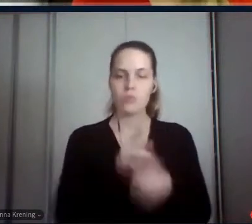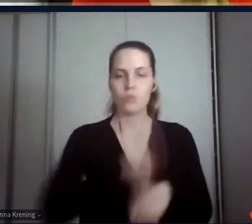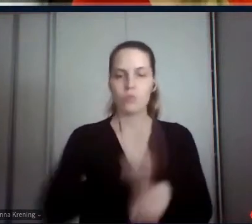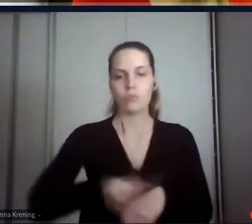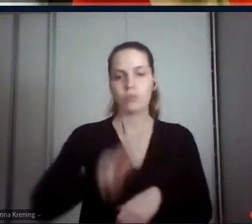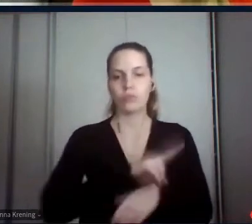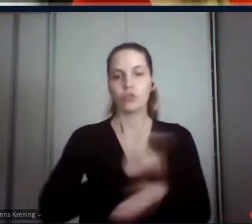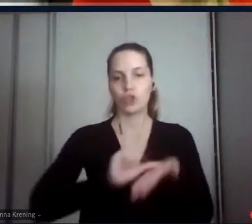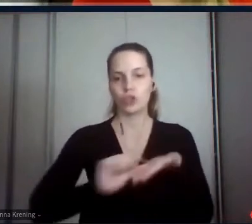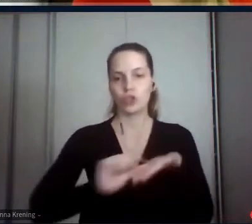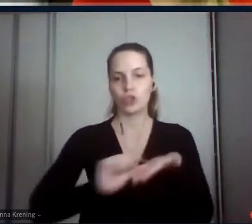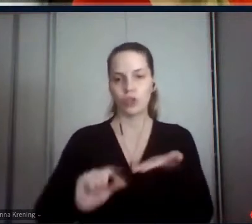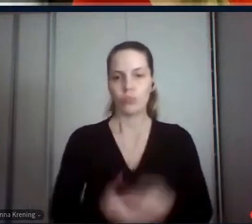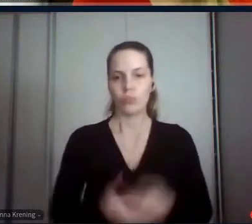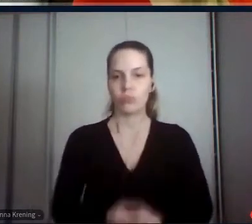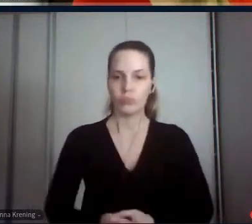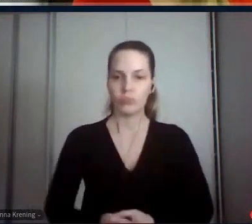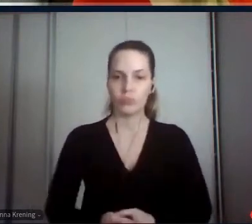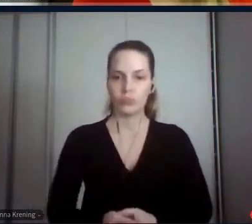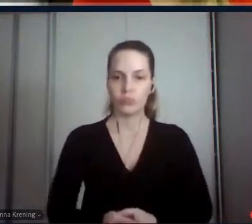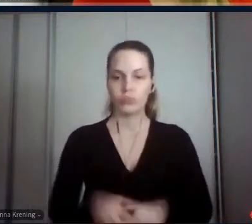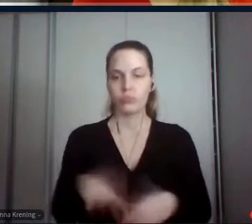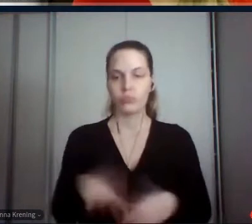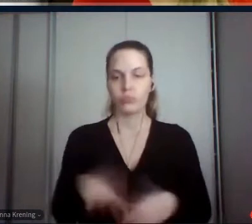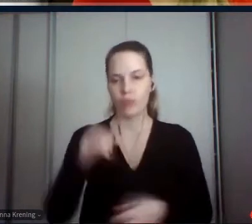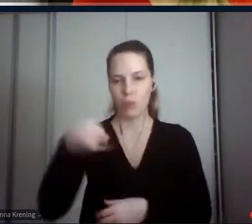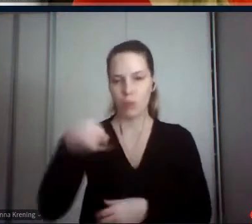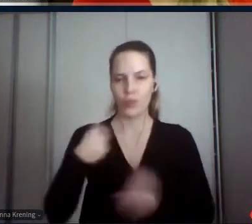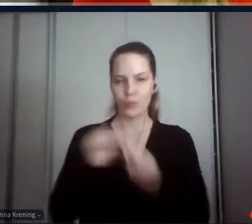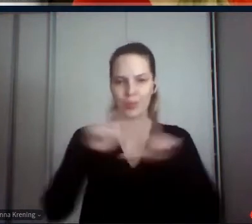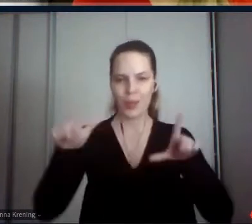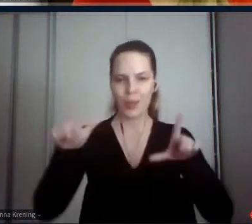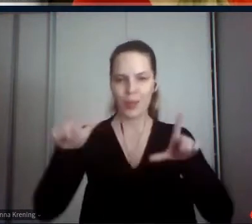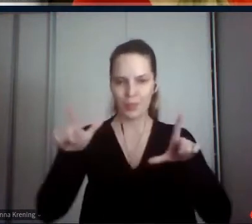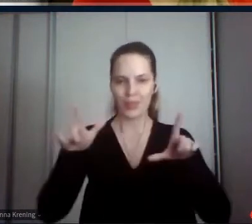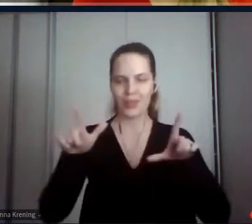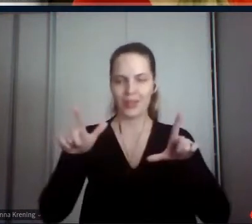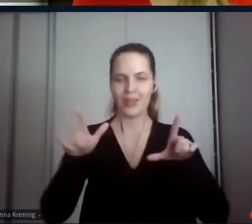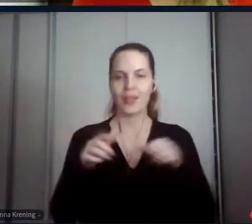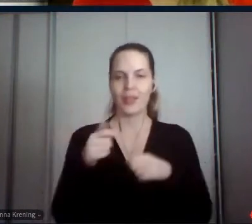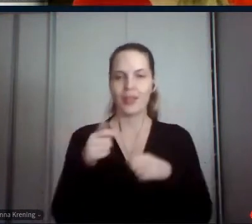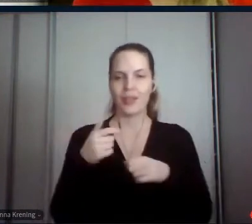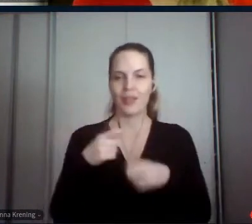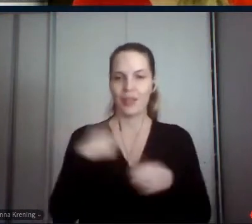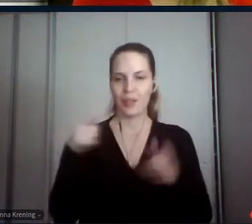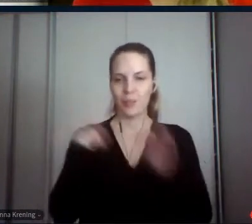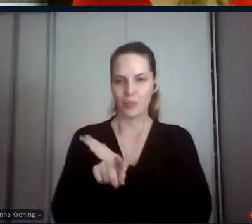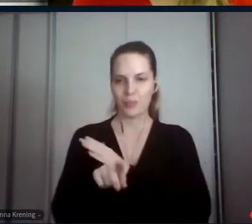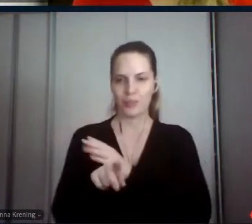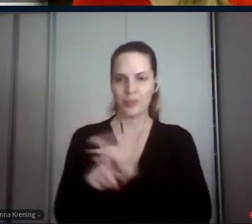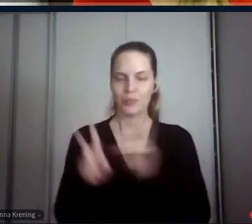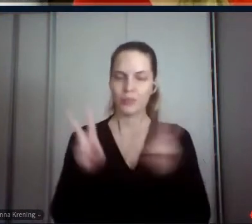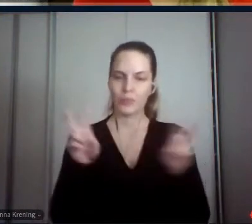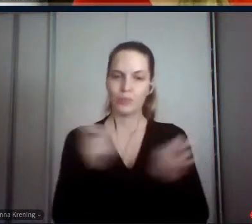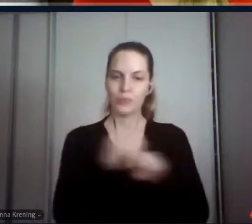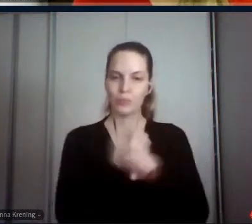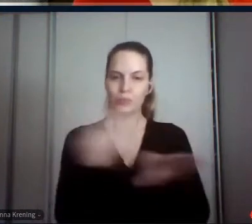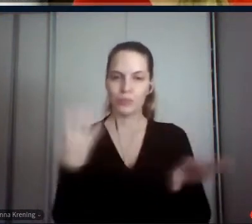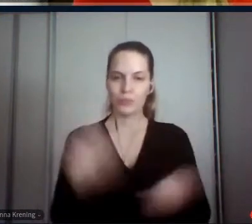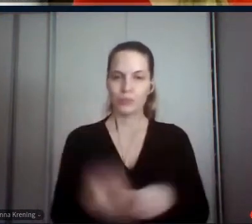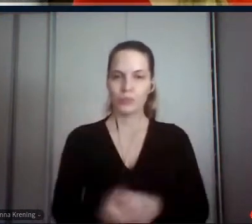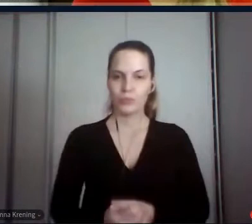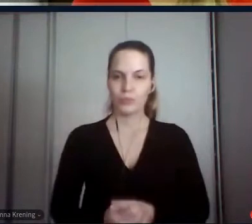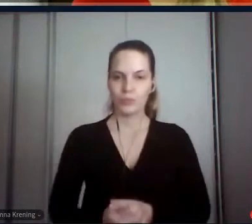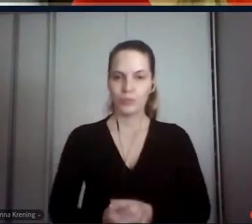Eugênia, para aproveitar que eu abri a câmera, tem uma outra pergunta ali. Sobre AD, são provisórias? Não, ali